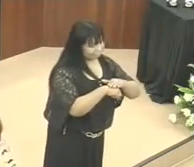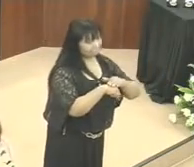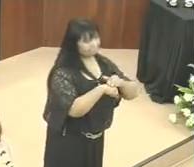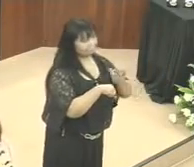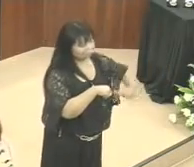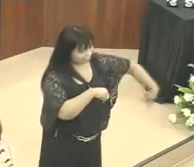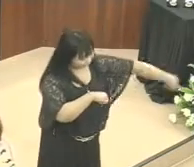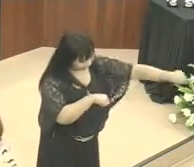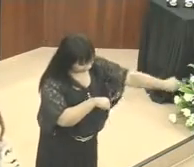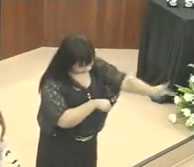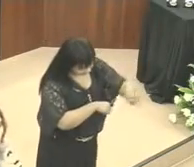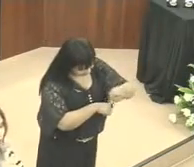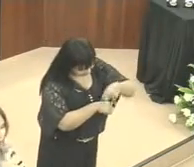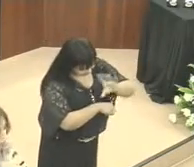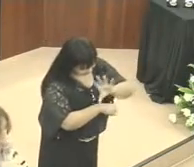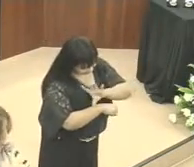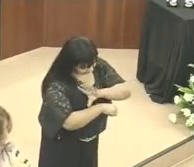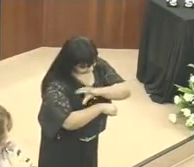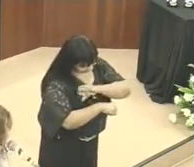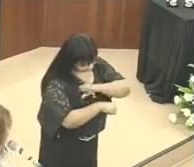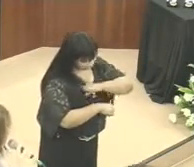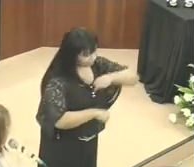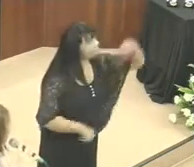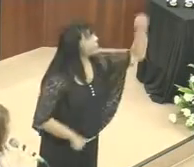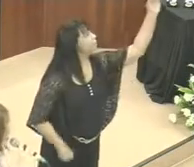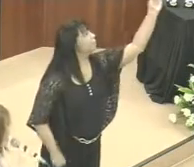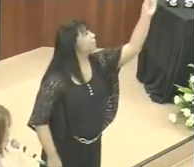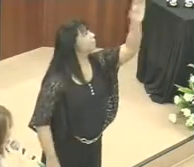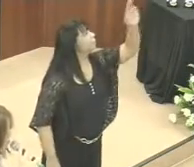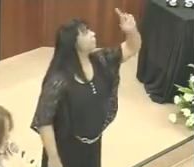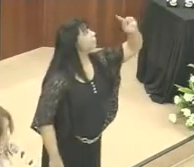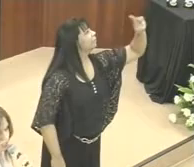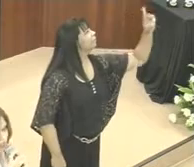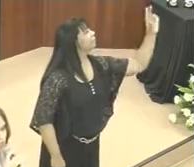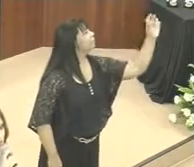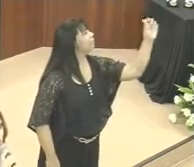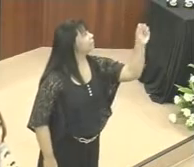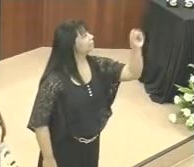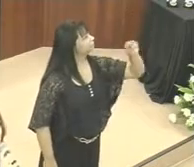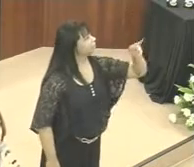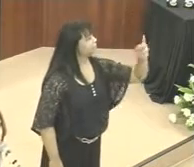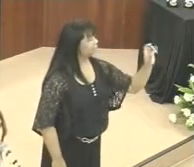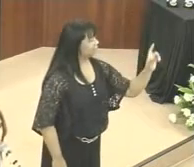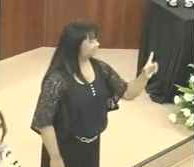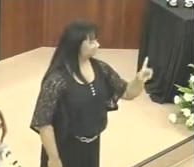gentil, pátria amada, Brasil.